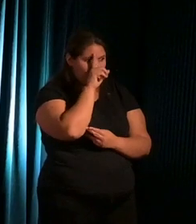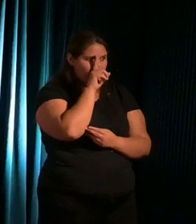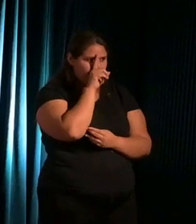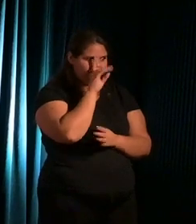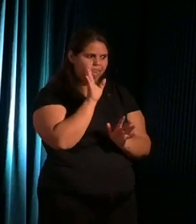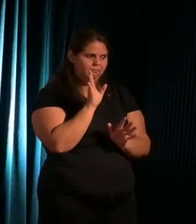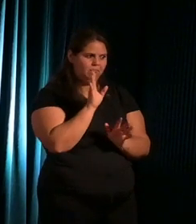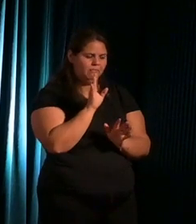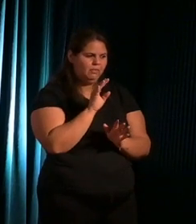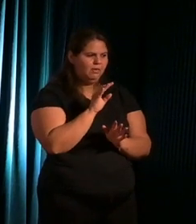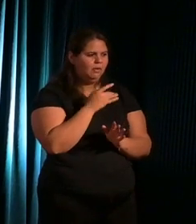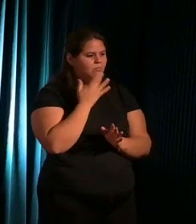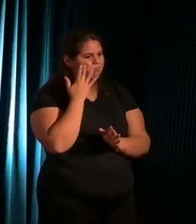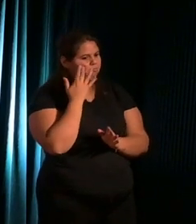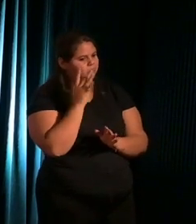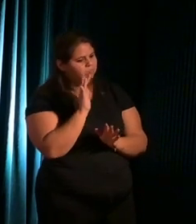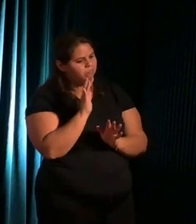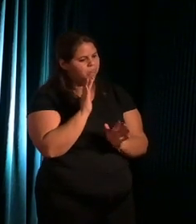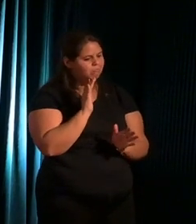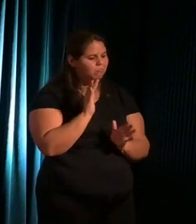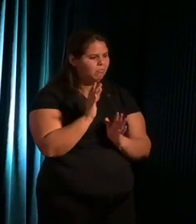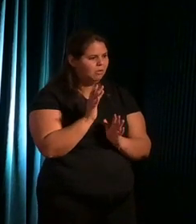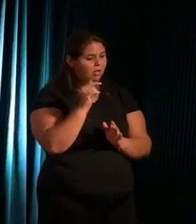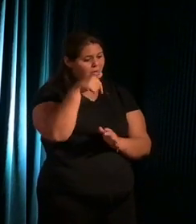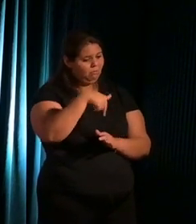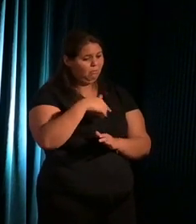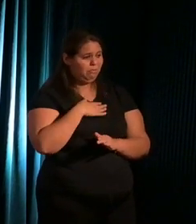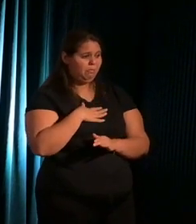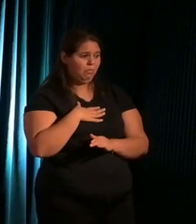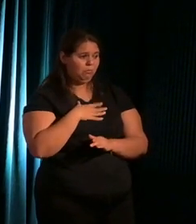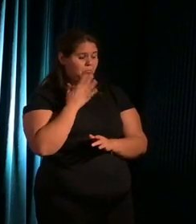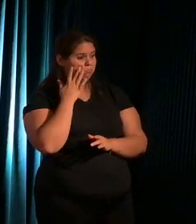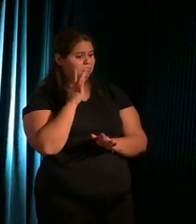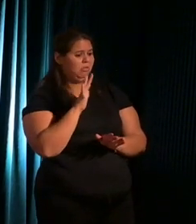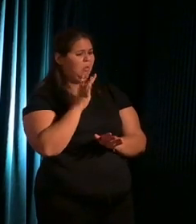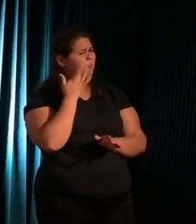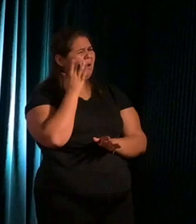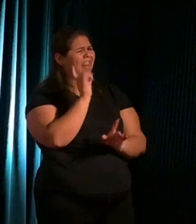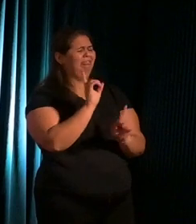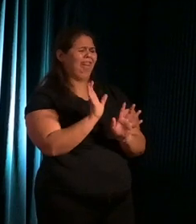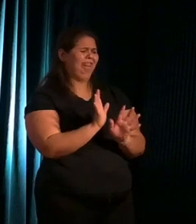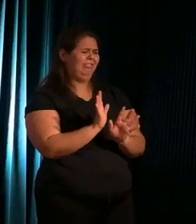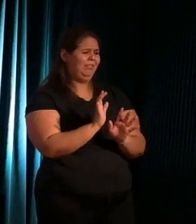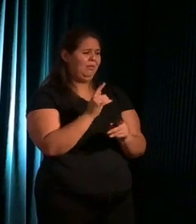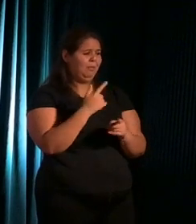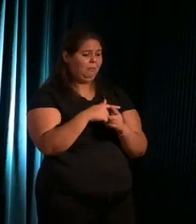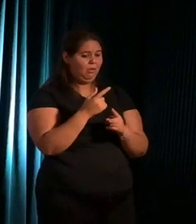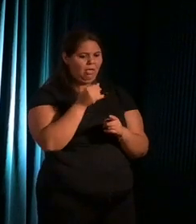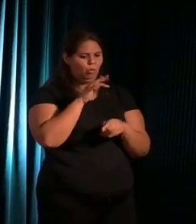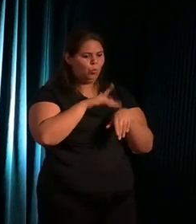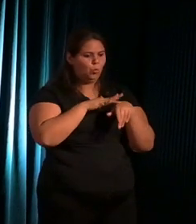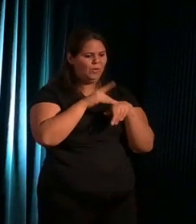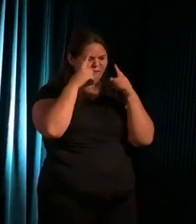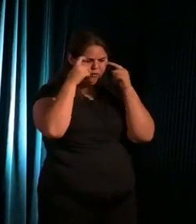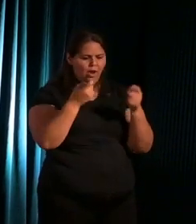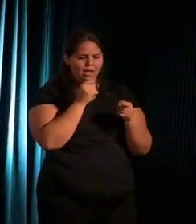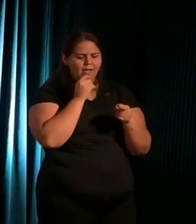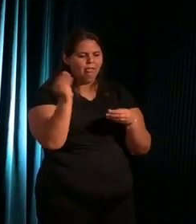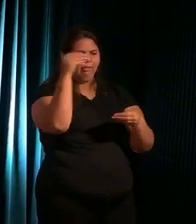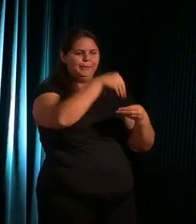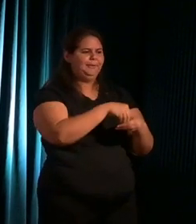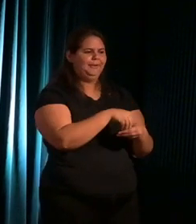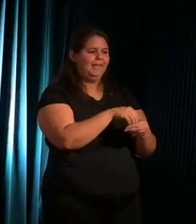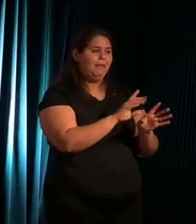perigosas. Não sei daqui de vocês, acho que não, ainda essa doença não chegou aqui. Mas as